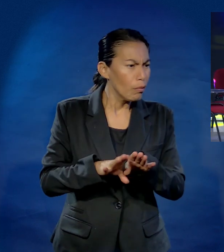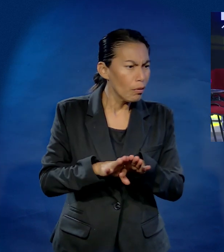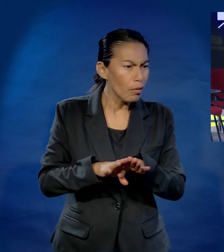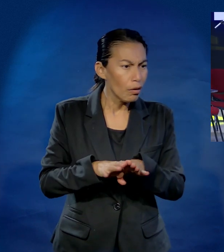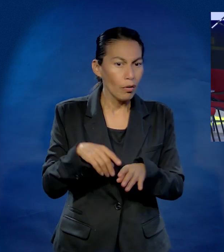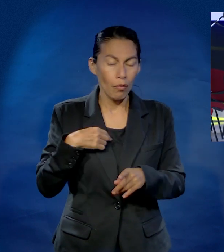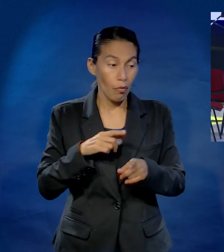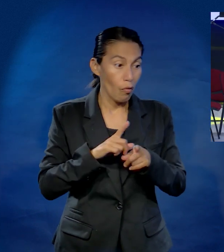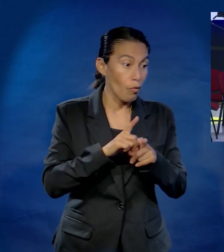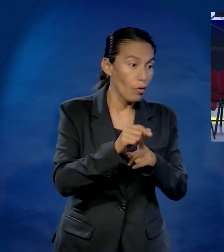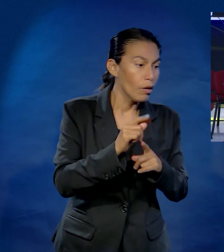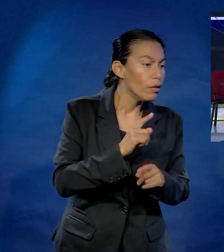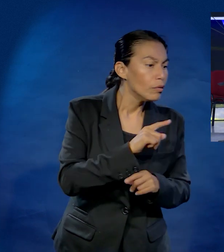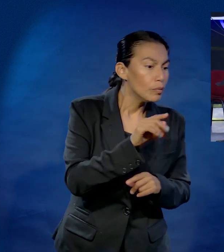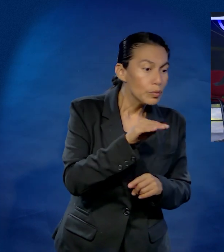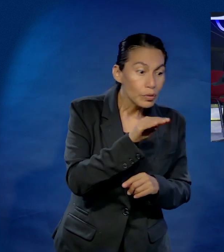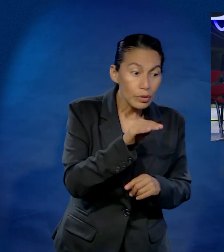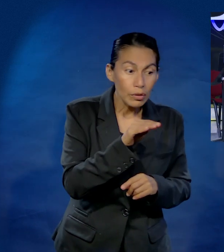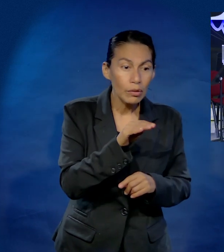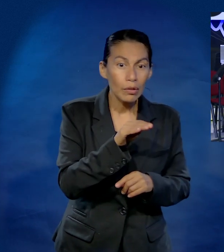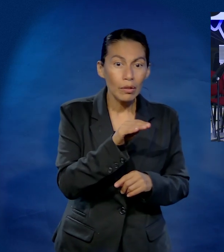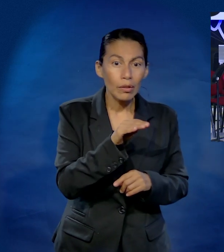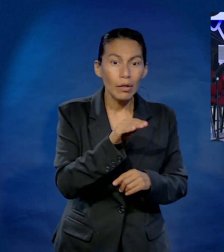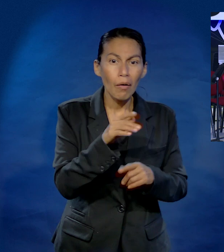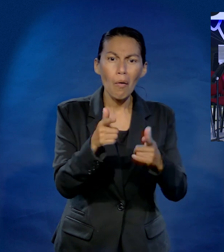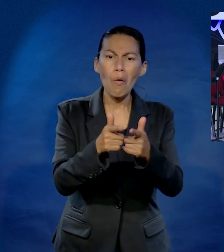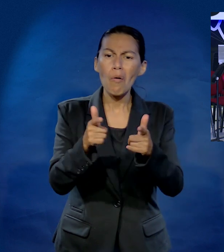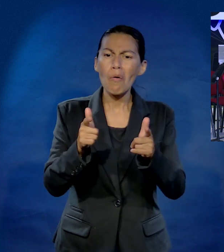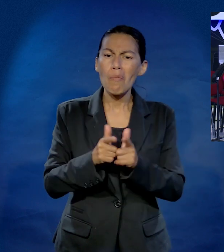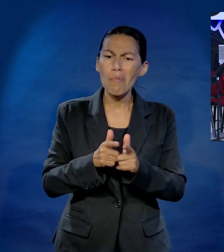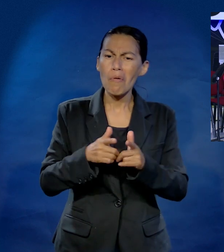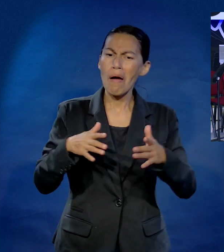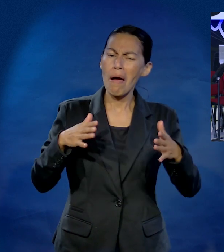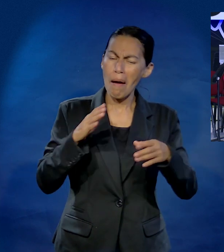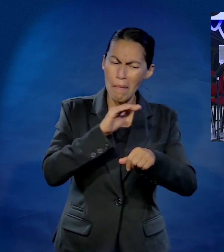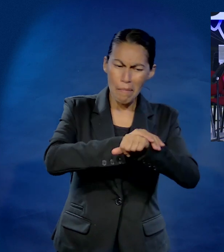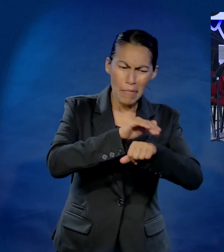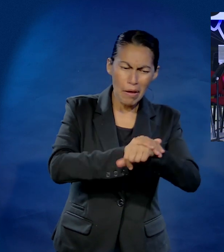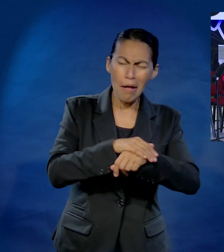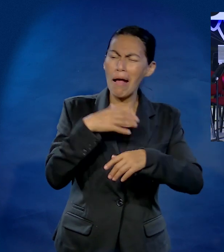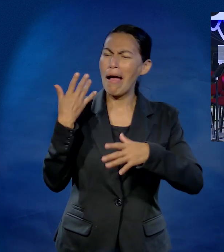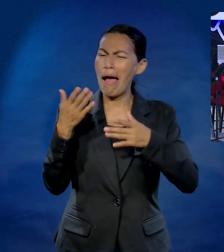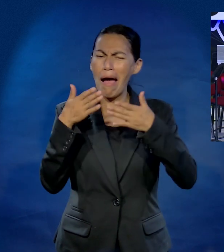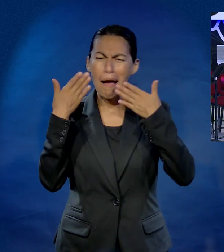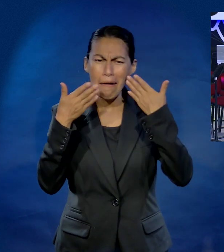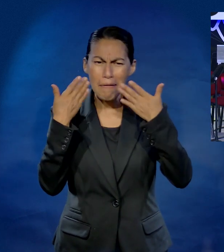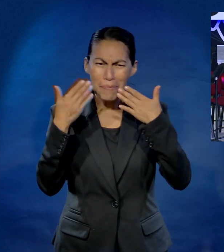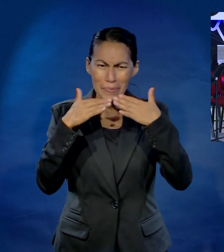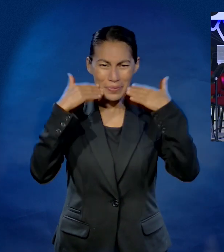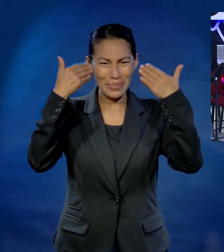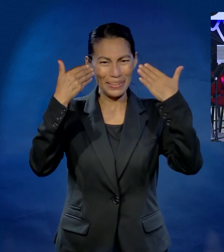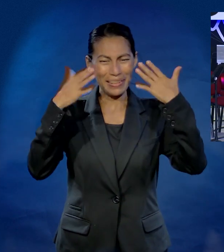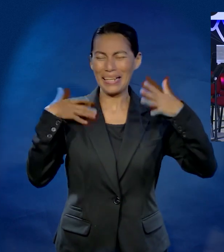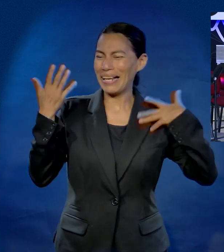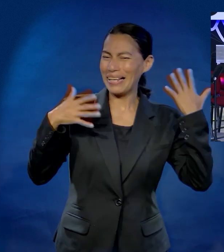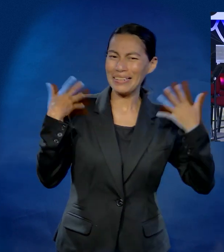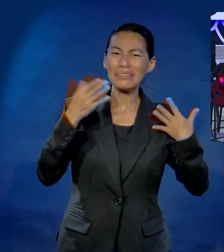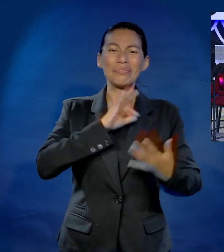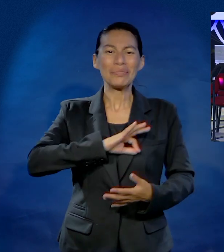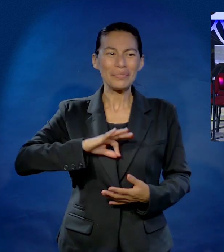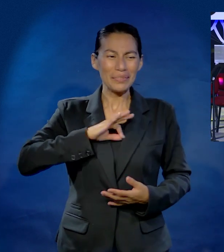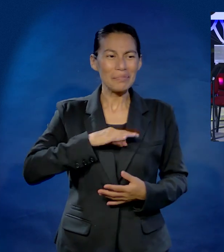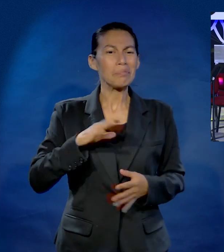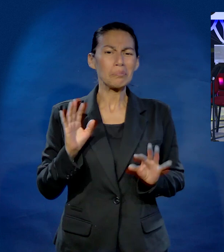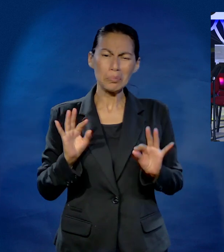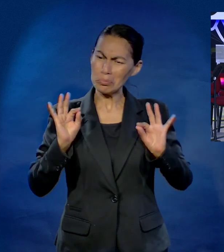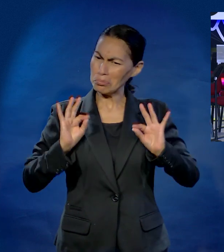me acordé. ¿Cómo estará el muchacho? Y fui a buscarlo. Lo encontré con un grupo de amigos